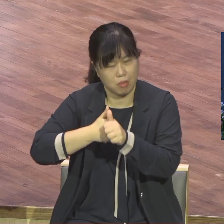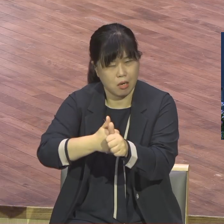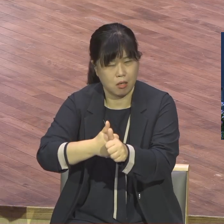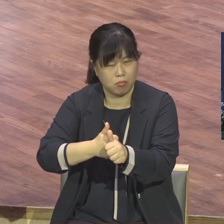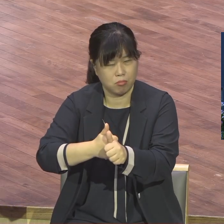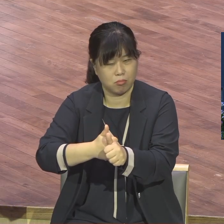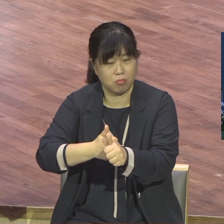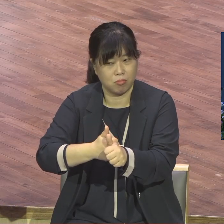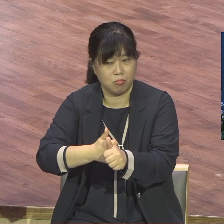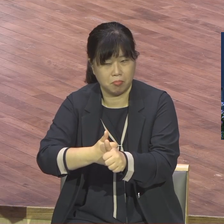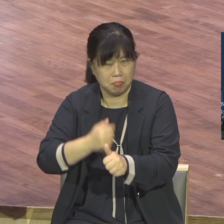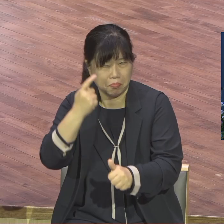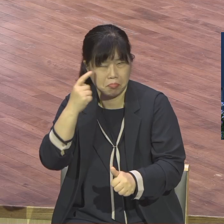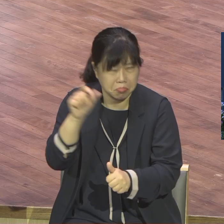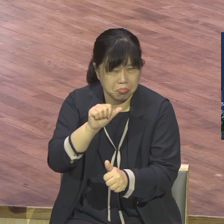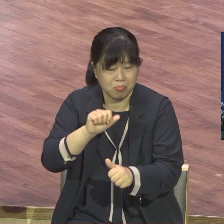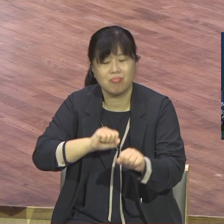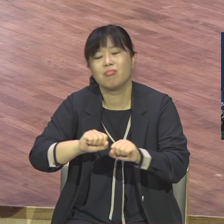영계 모든 성도들,